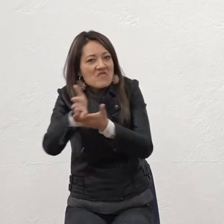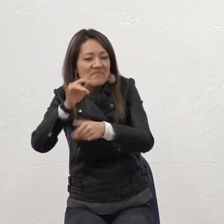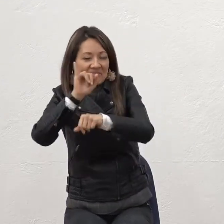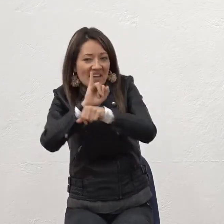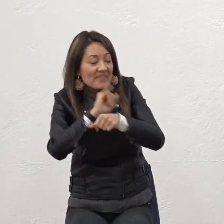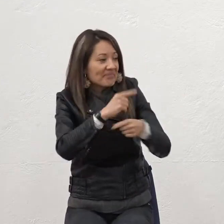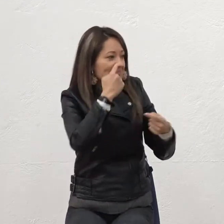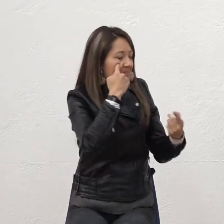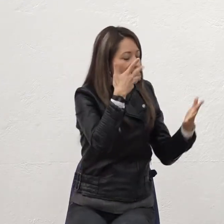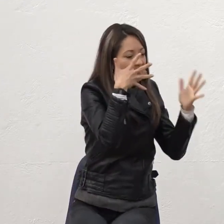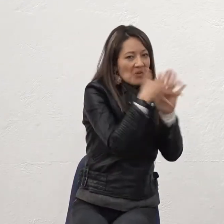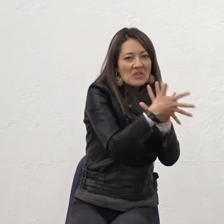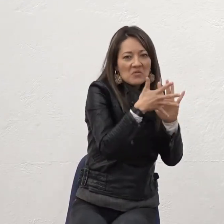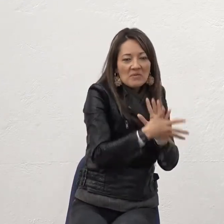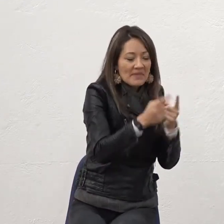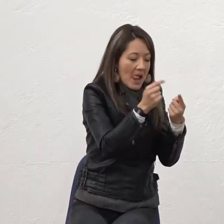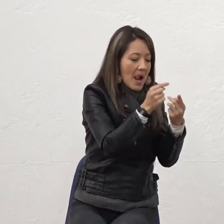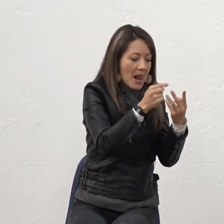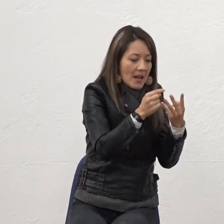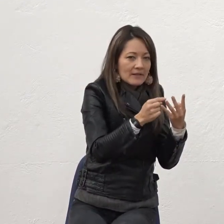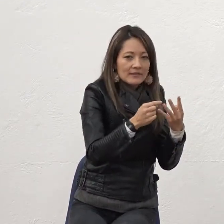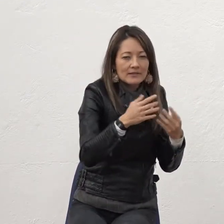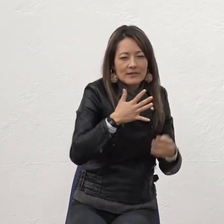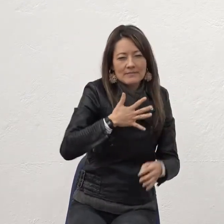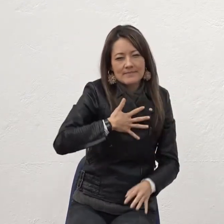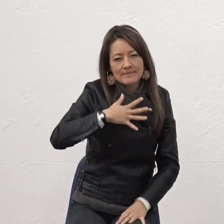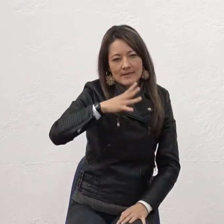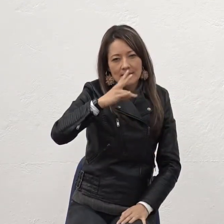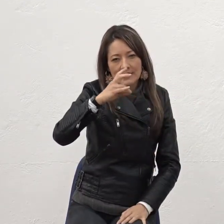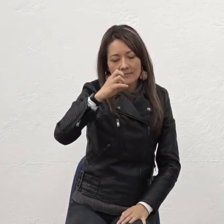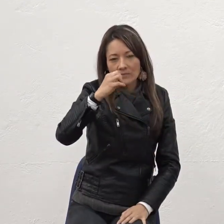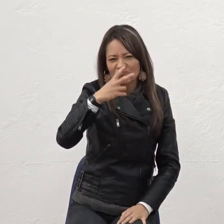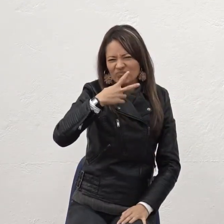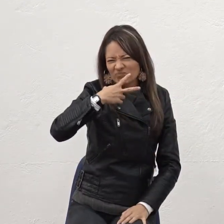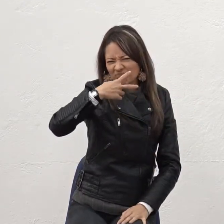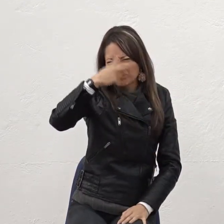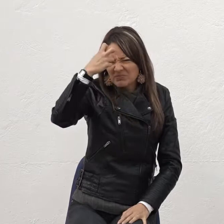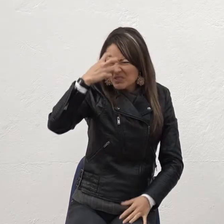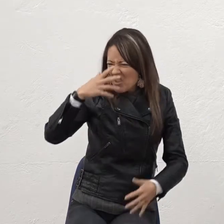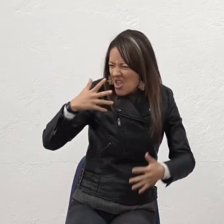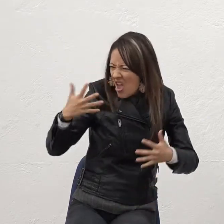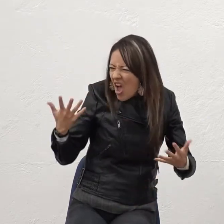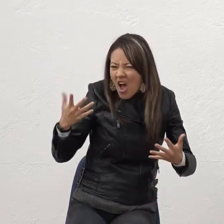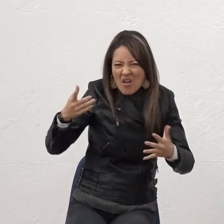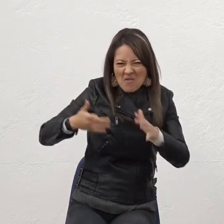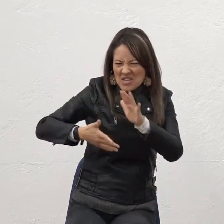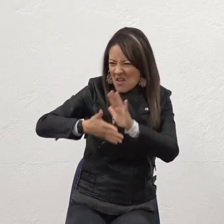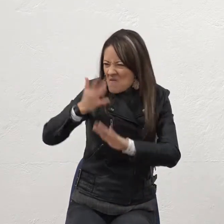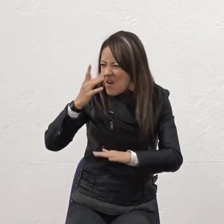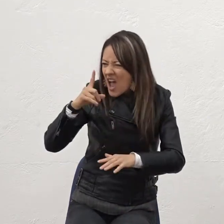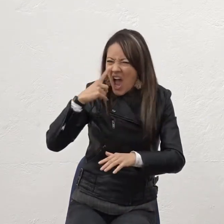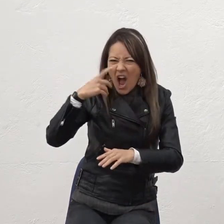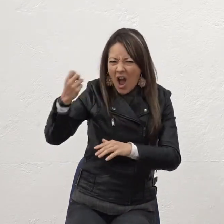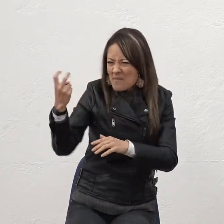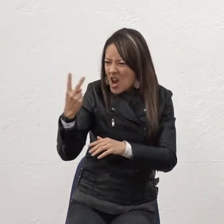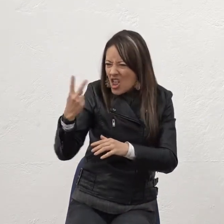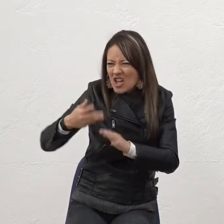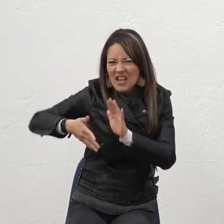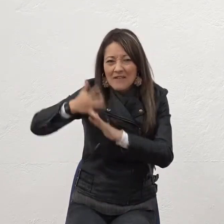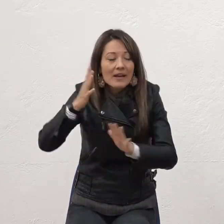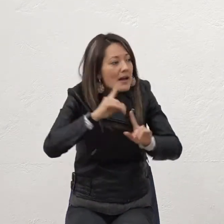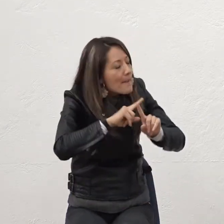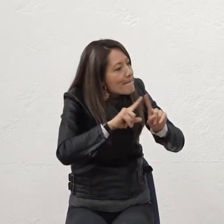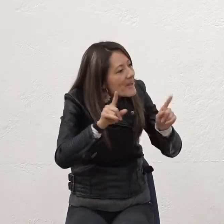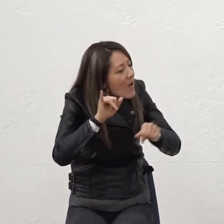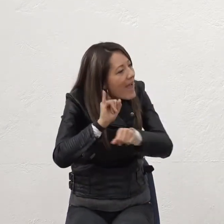fui a esa iglesia, Mauricio me llevó. Pues realmente eso fue un problema. ¿Cómo se te ocurrió haber salido con ese hombre? Y yo, pero